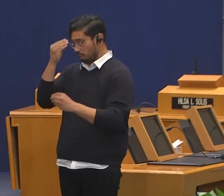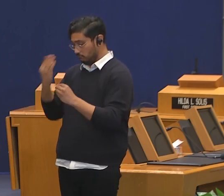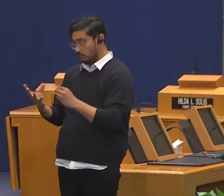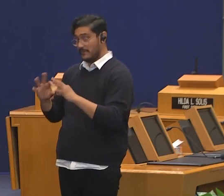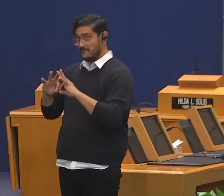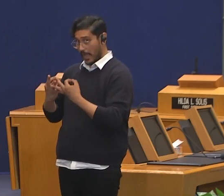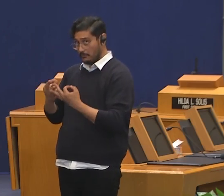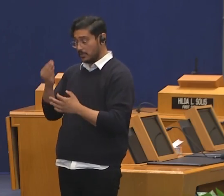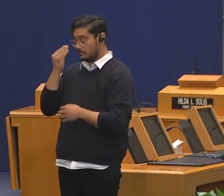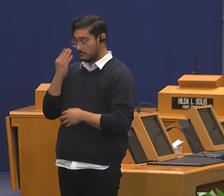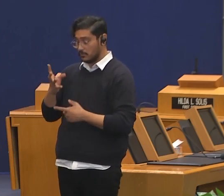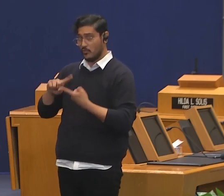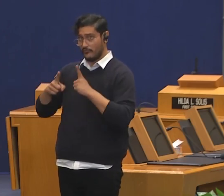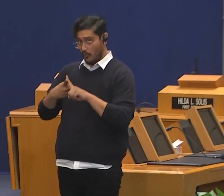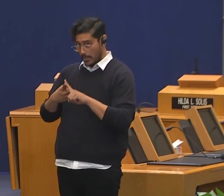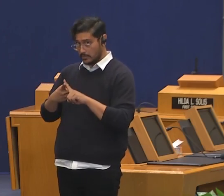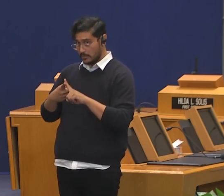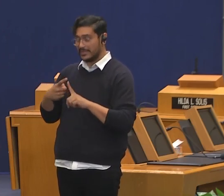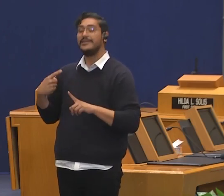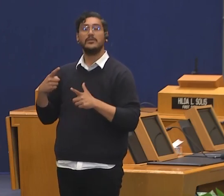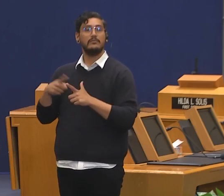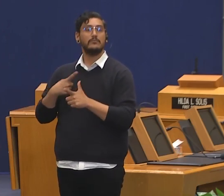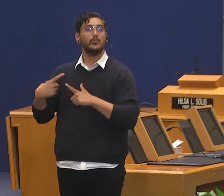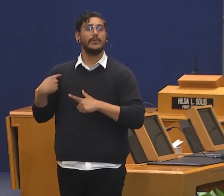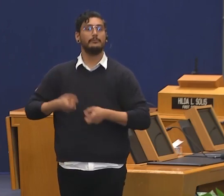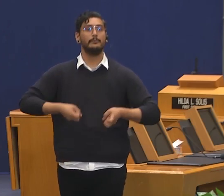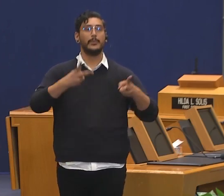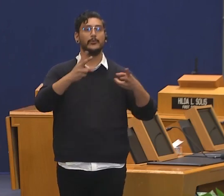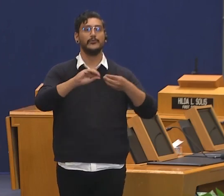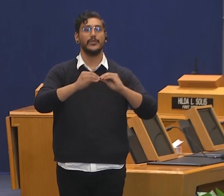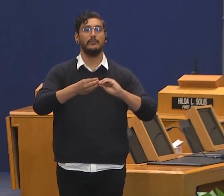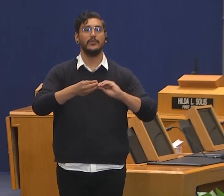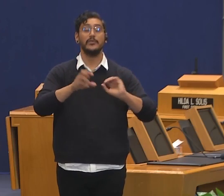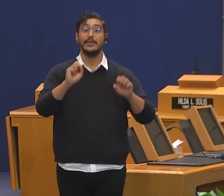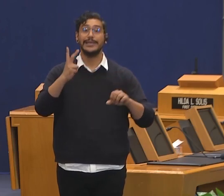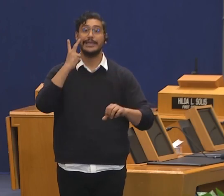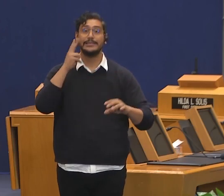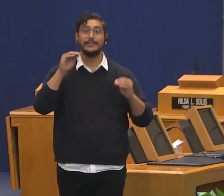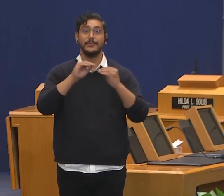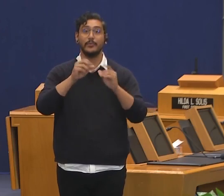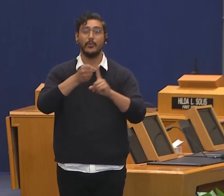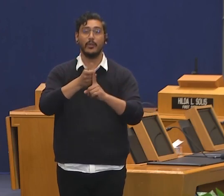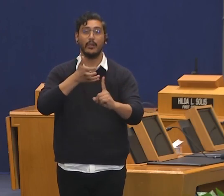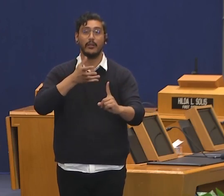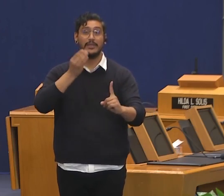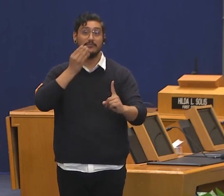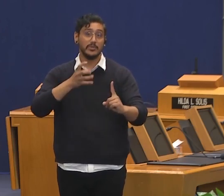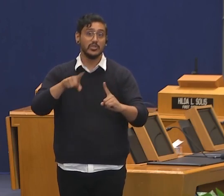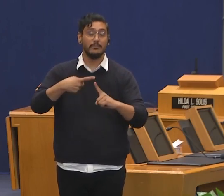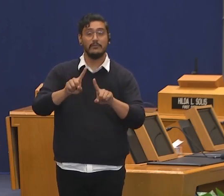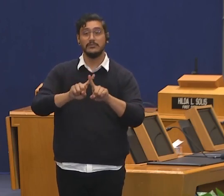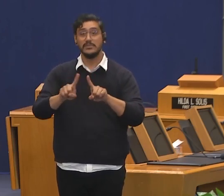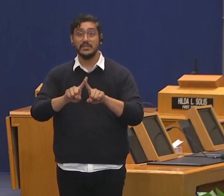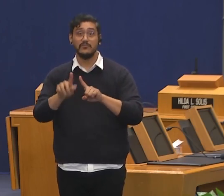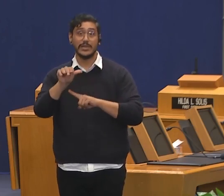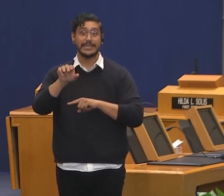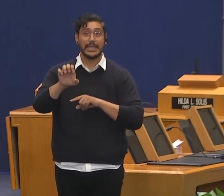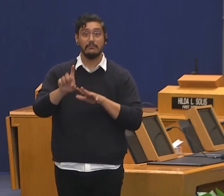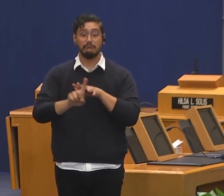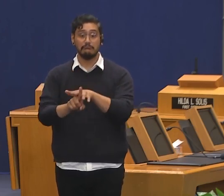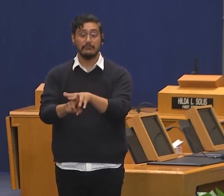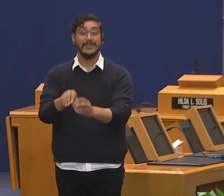su personal, residentes y familias. Y puede ver el informe actualizado de todos los casos del Condado de Los Ángeles en el sitio